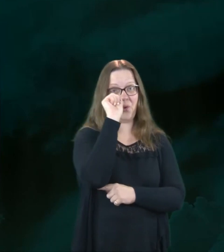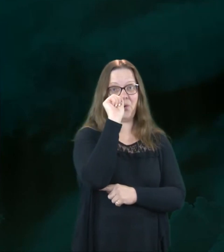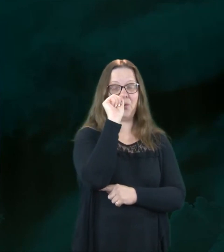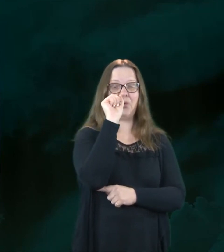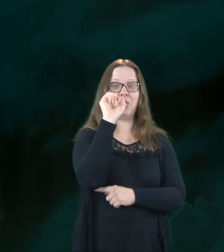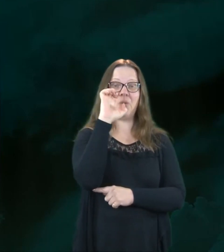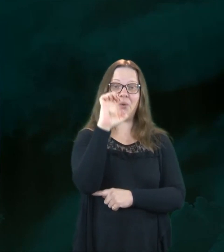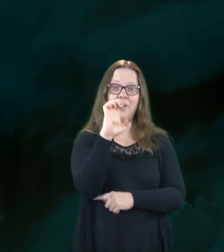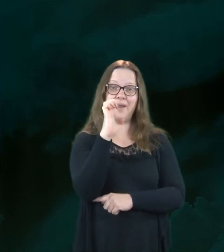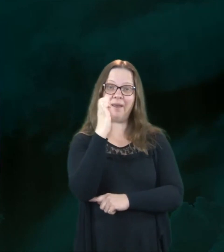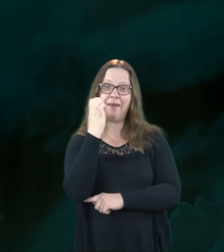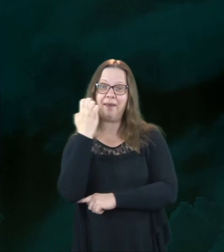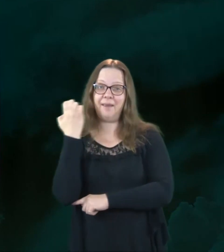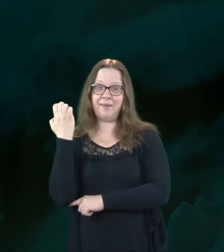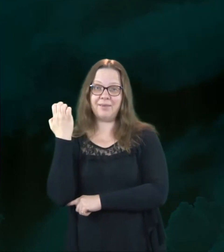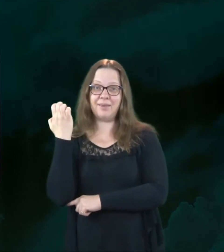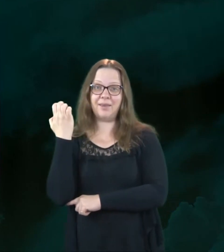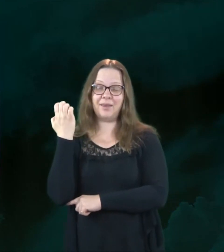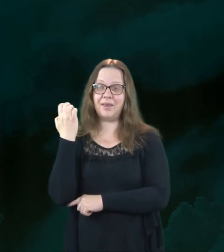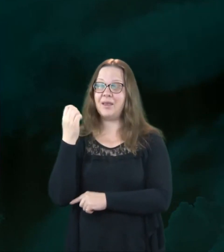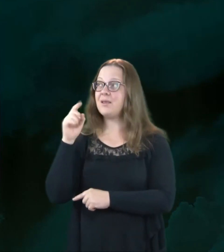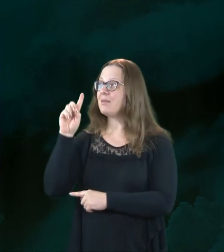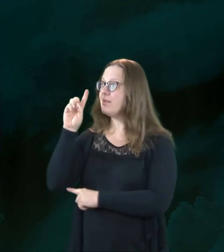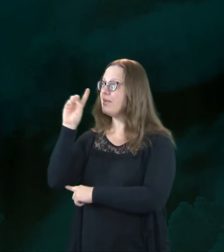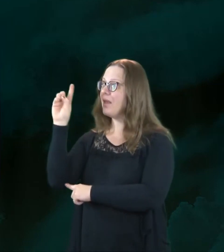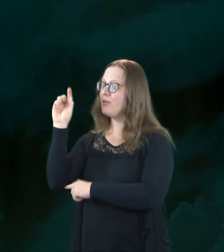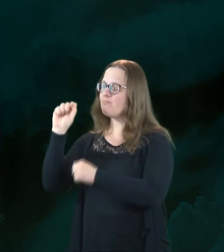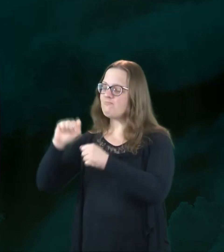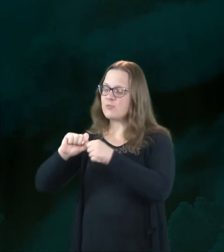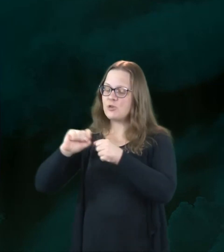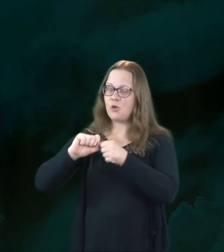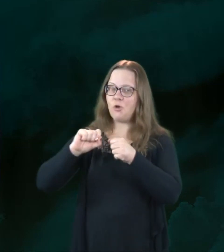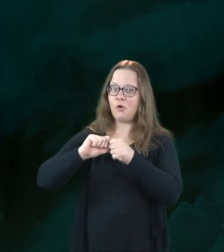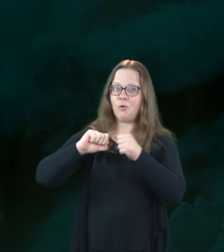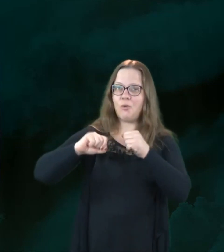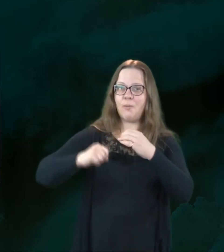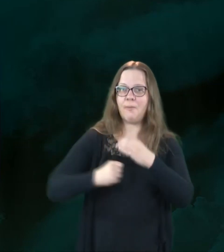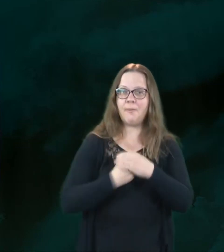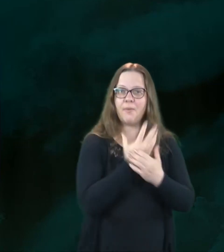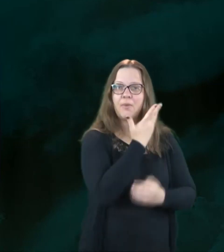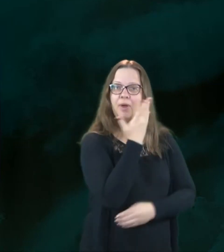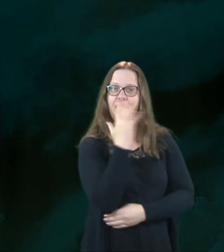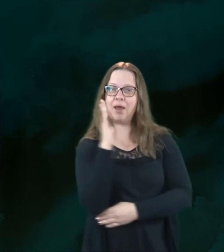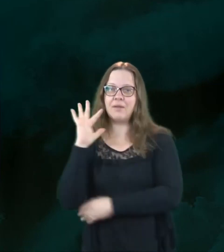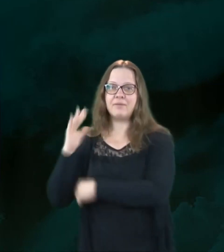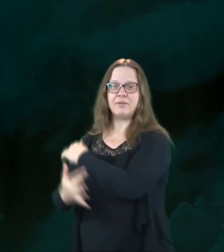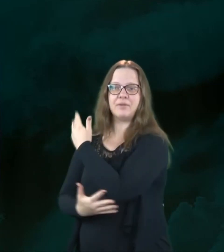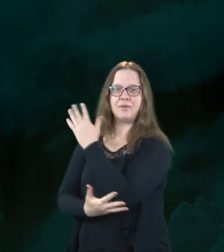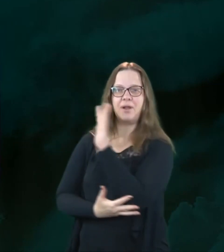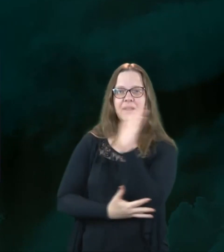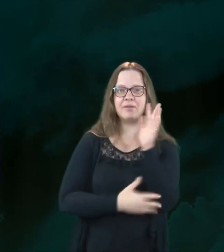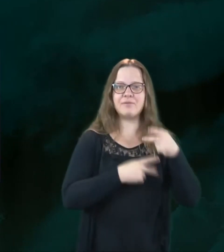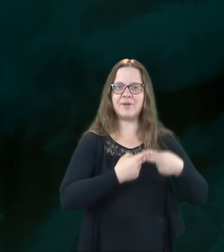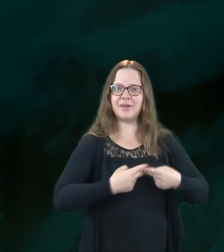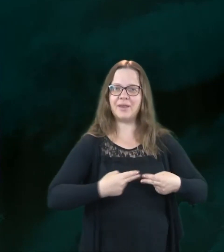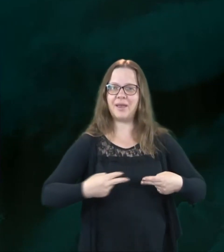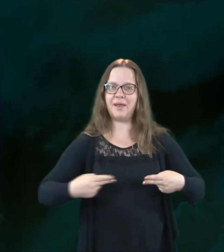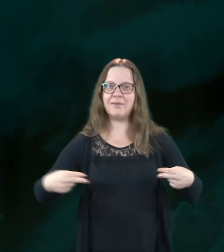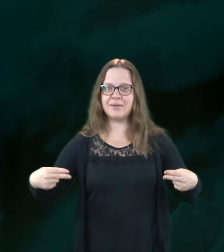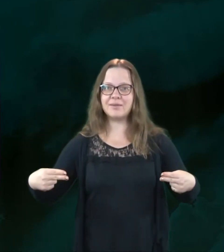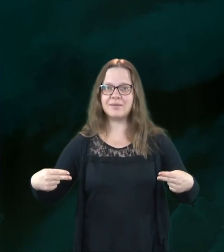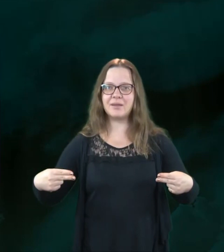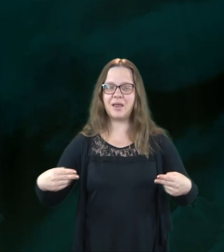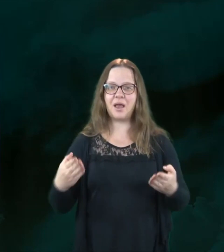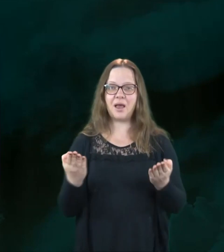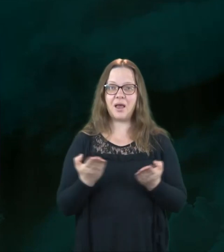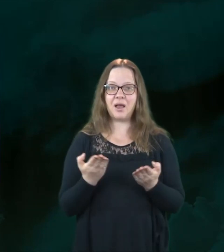criou toda sorte de árvores. E essas árvores, eu vou aproveitar e falar um pouco disso. Vamos abrir